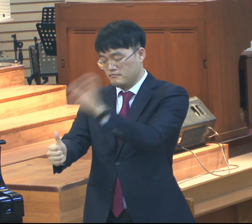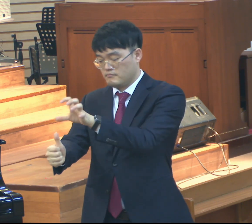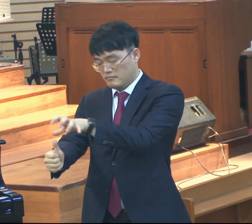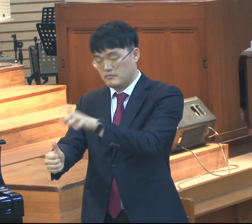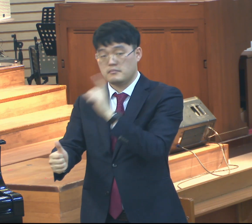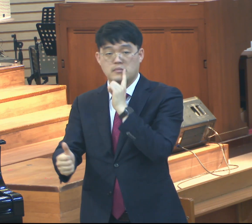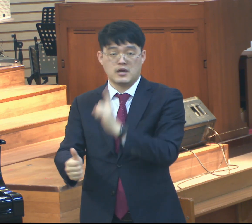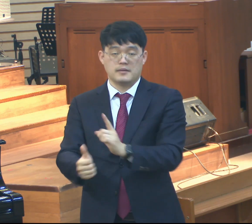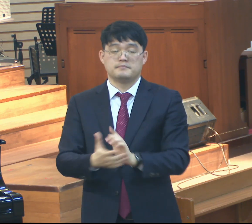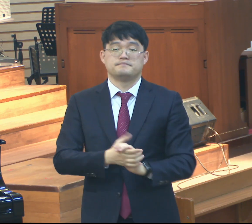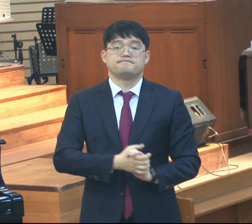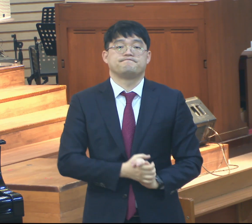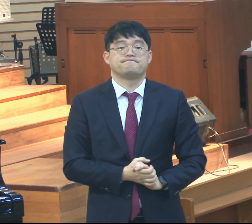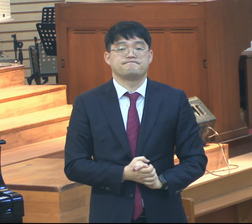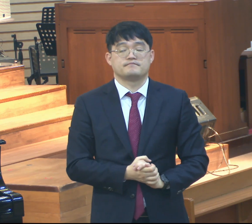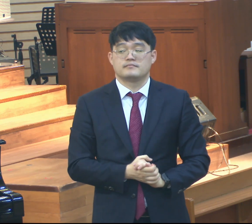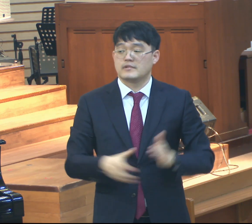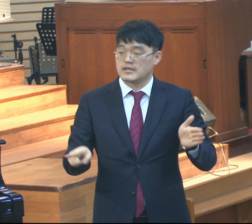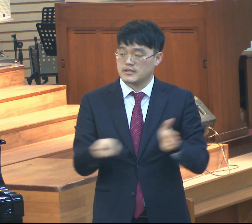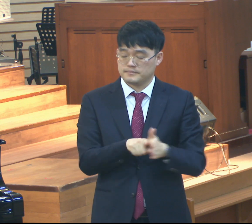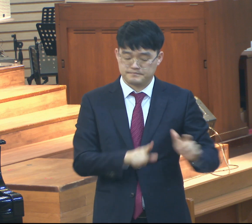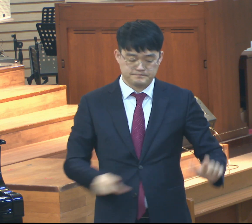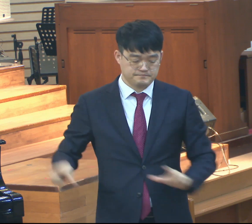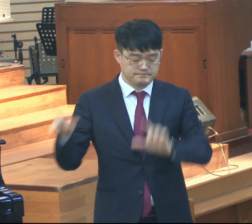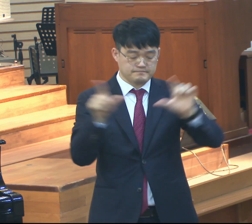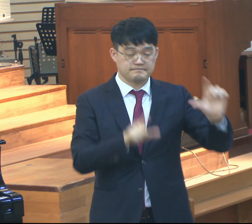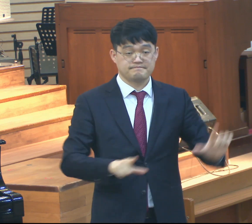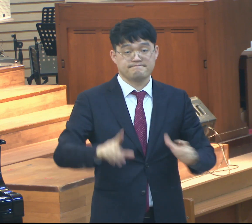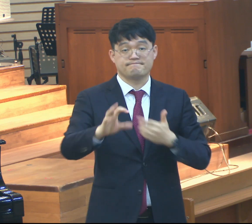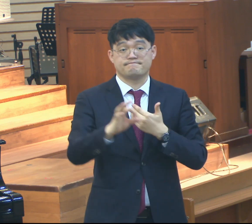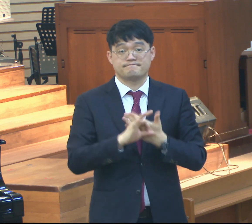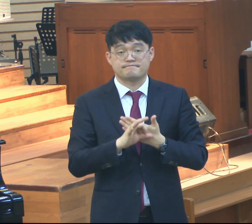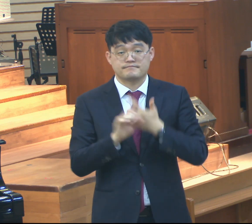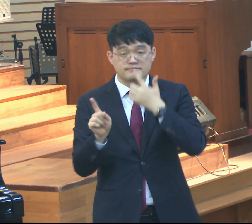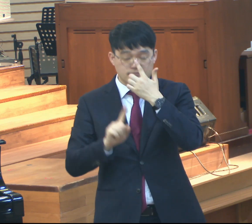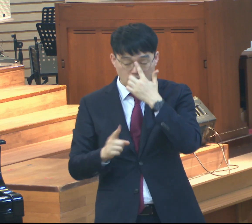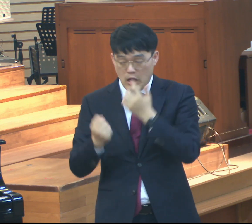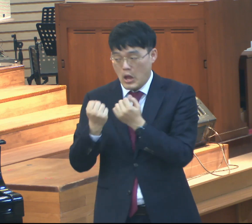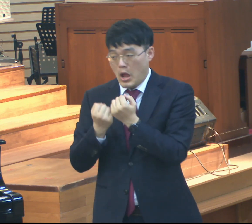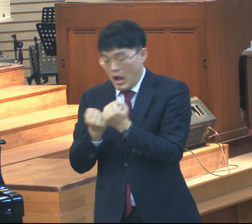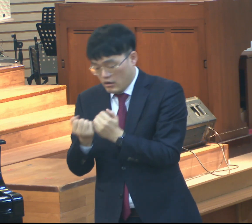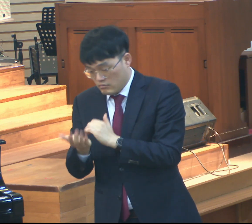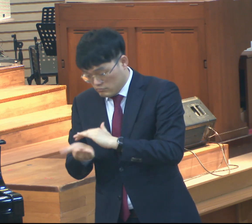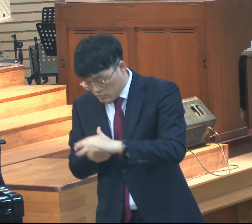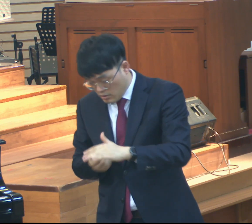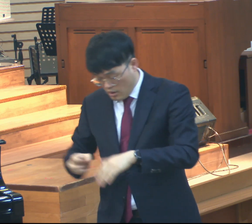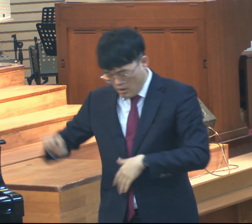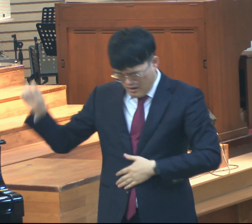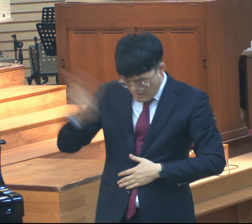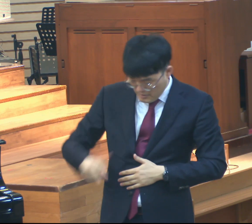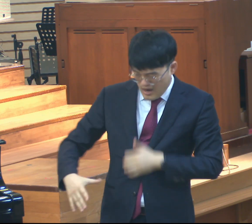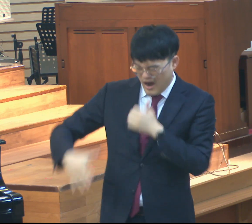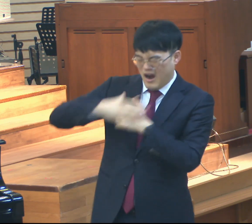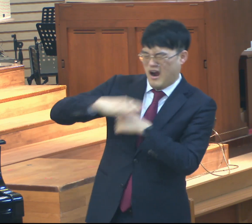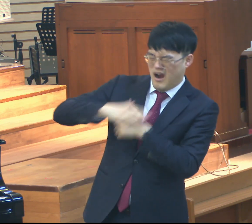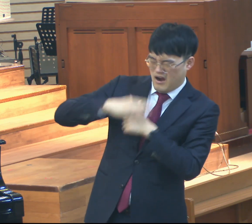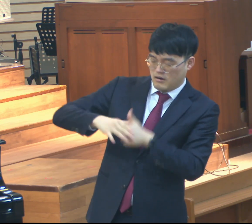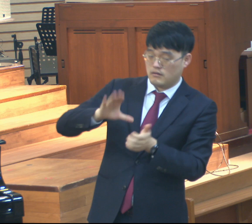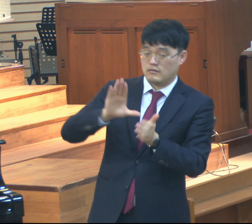것입니다. 신앙생활을 하다 보면 설명을 하기도 전에 근거 없는 공격을 당한 때가 많은데